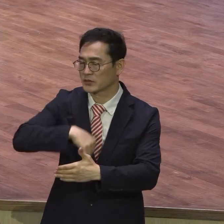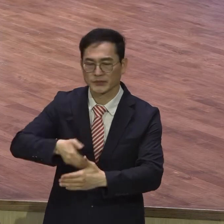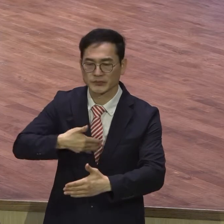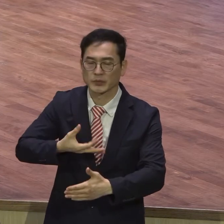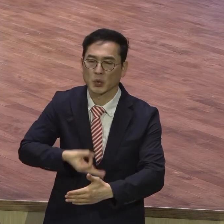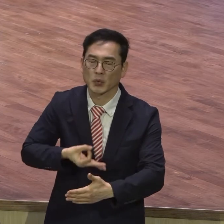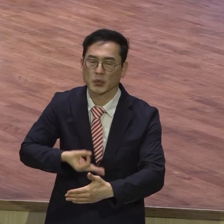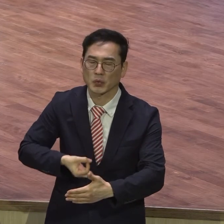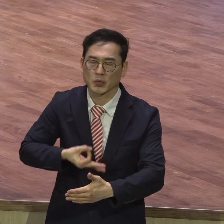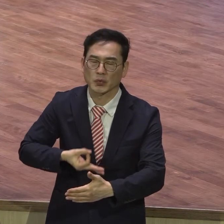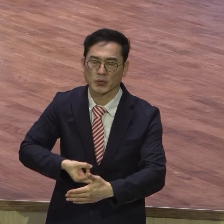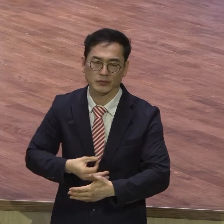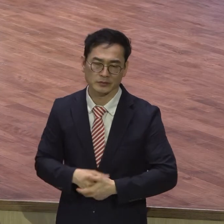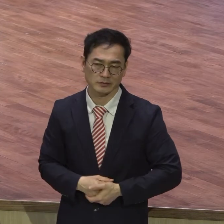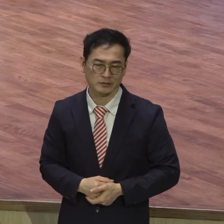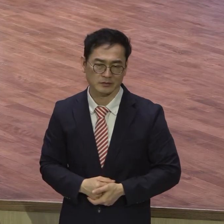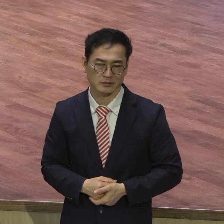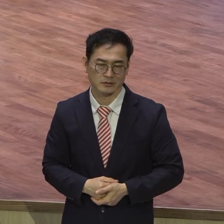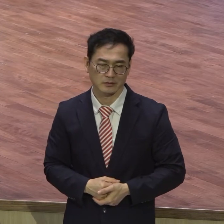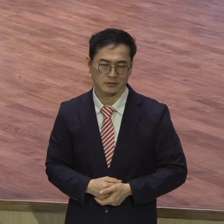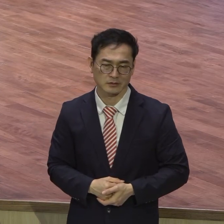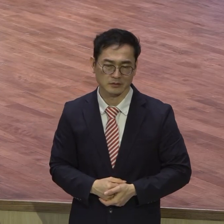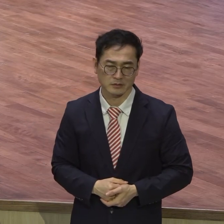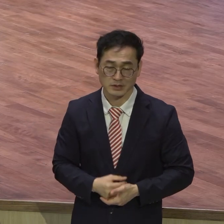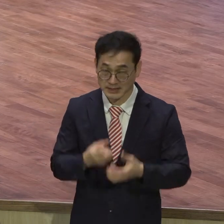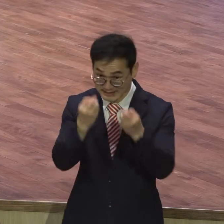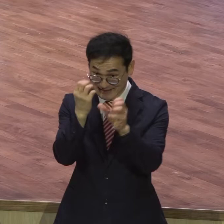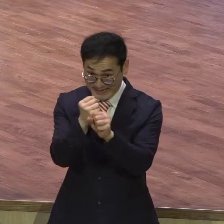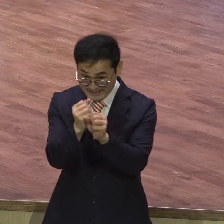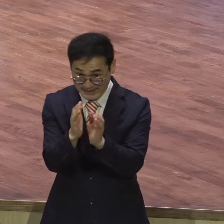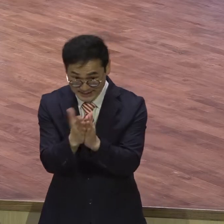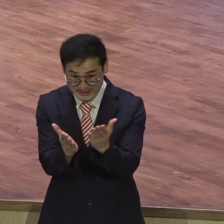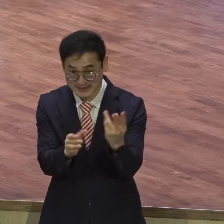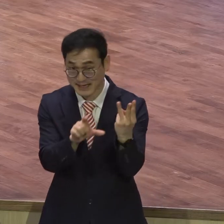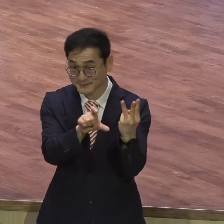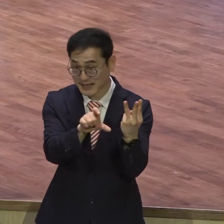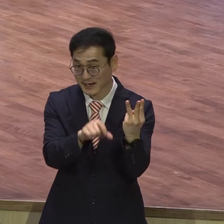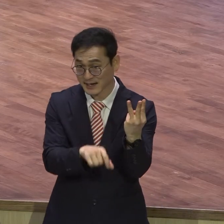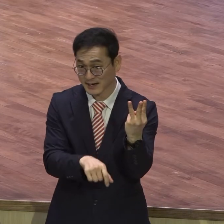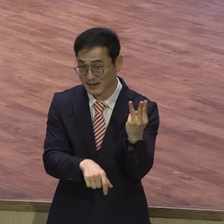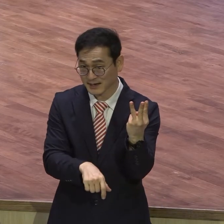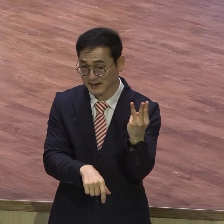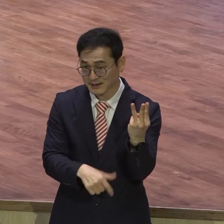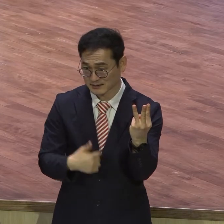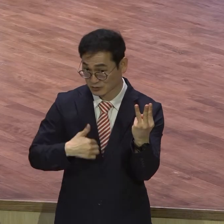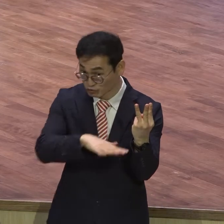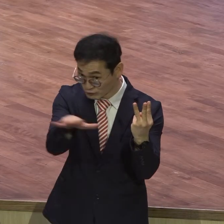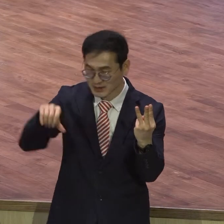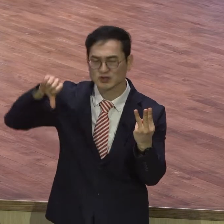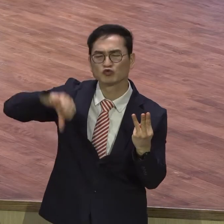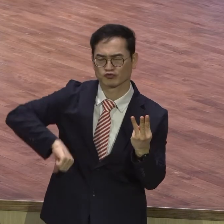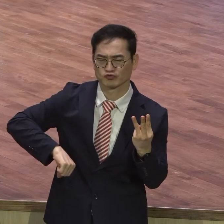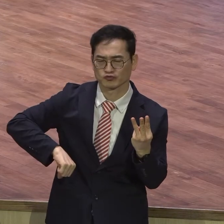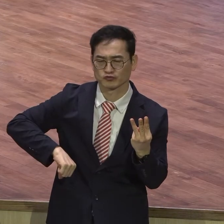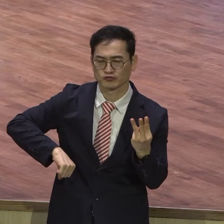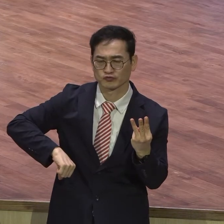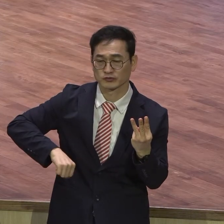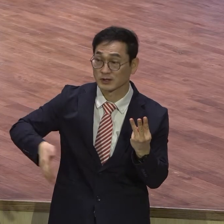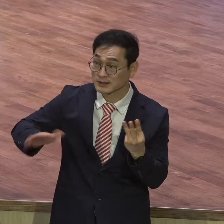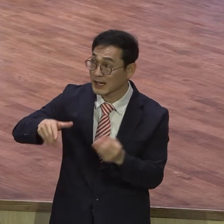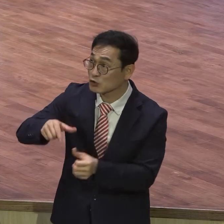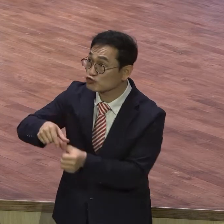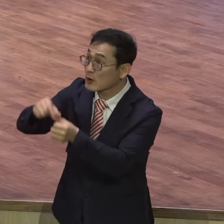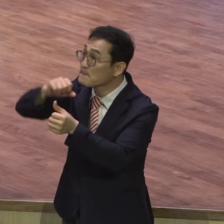저와 여러분은 창세기 3장의 저주받은 운명 속에 구원받은